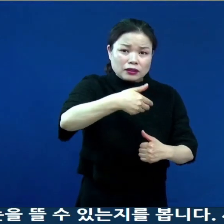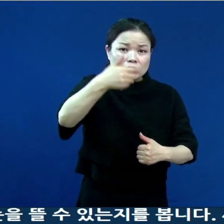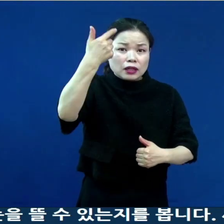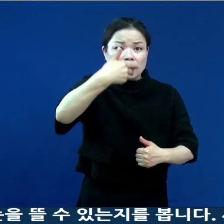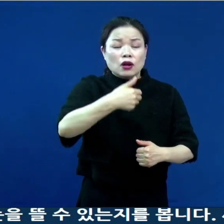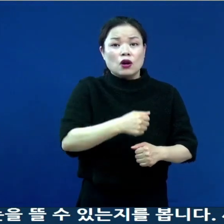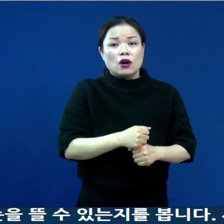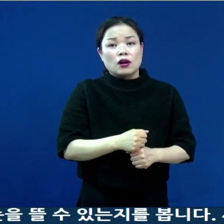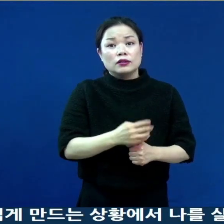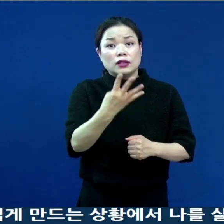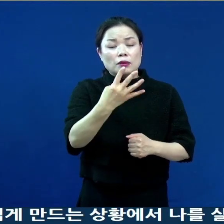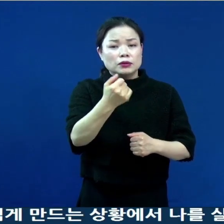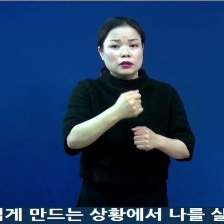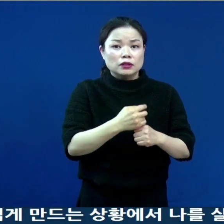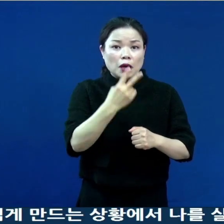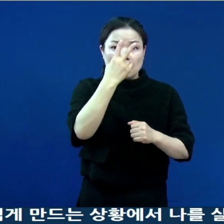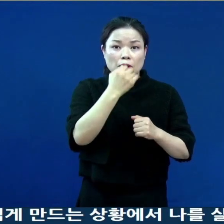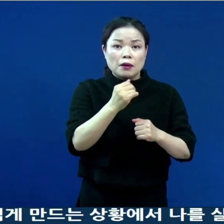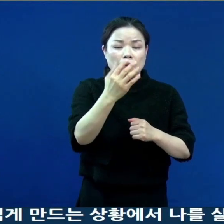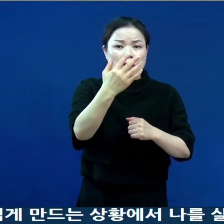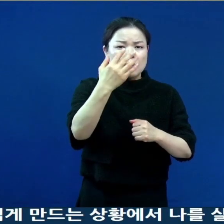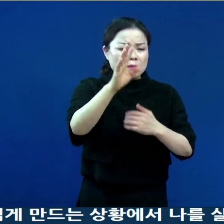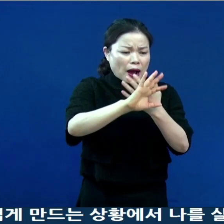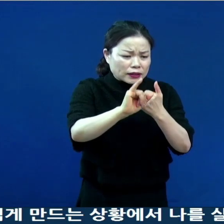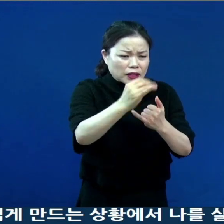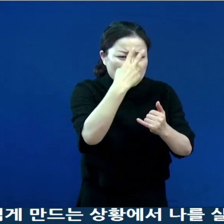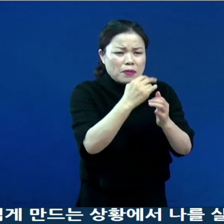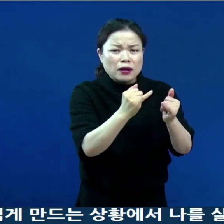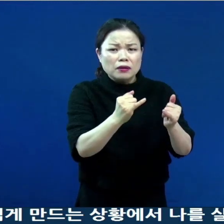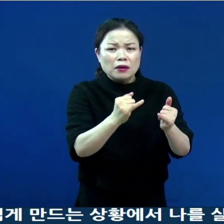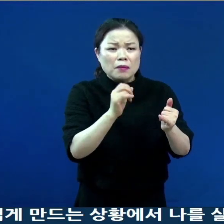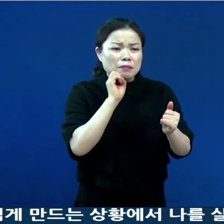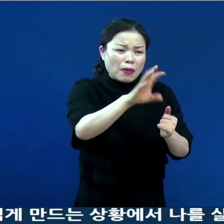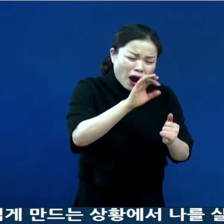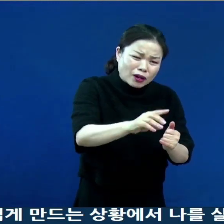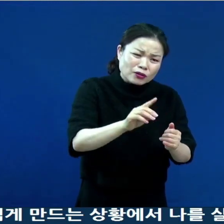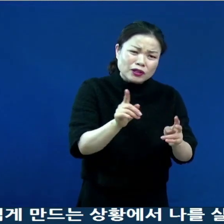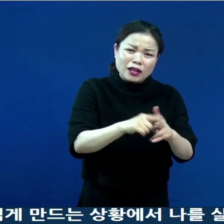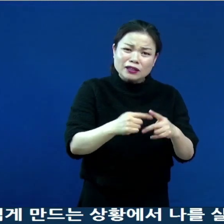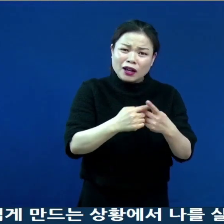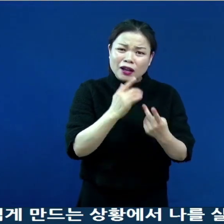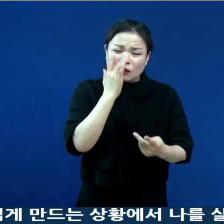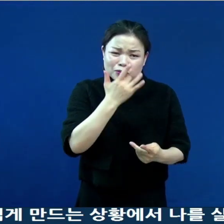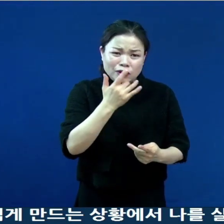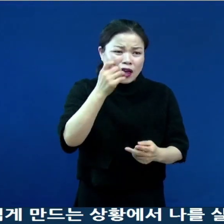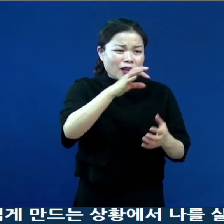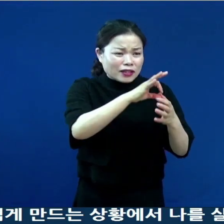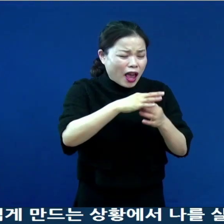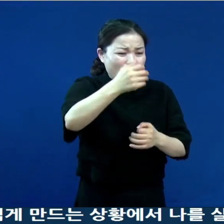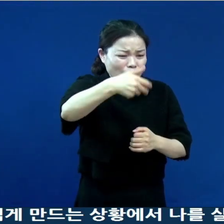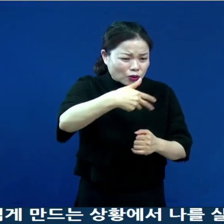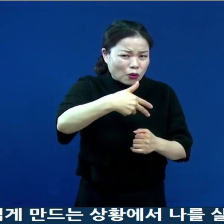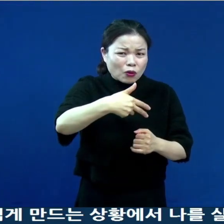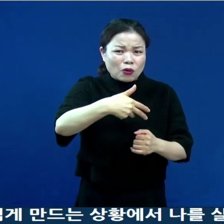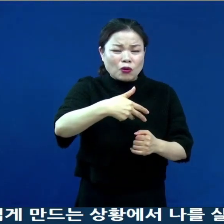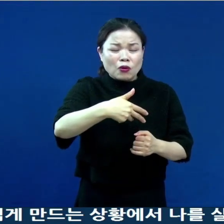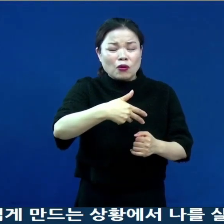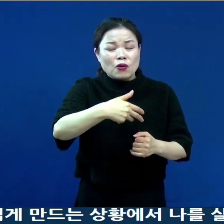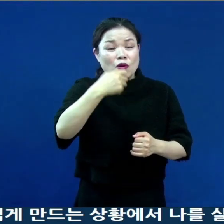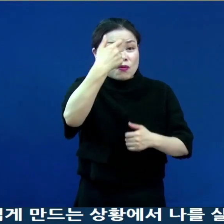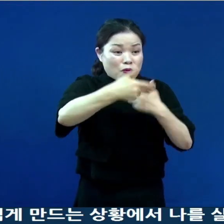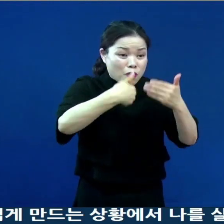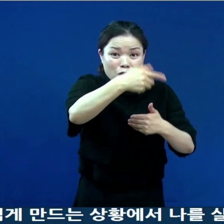해요. 바리새인들이 맹인이라는 뜻이야. 얘기를 해줘도 못 알아들어. 그러니까 계속 의문이야. 계속 질문해. 똑같은 답을 계속하는